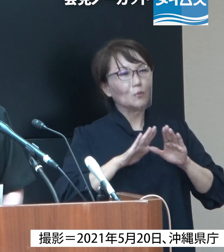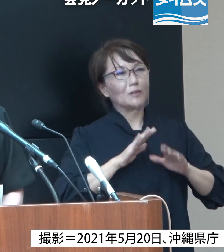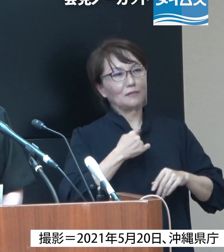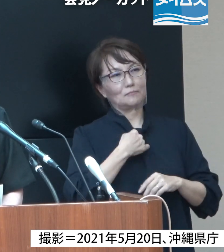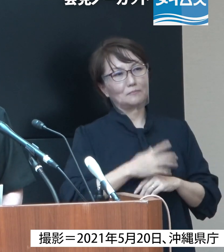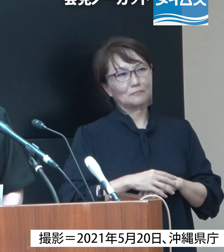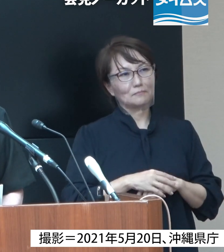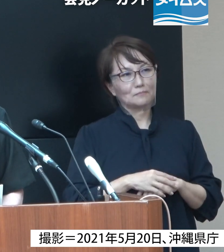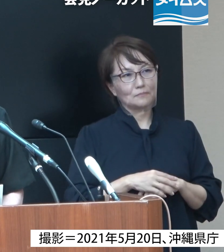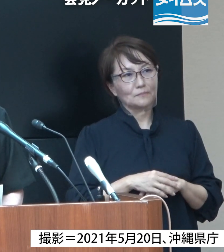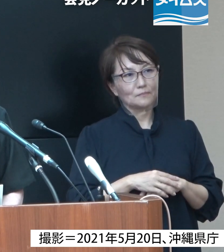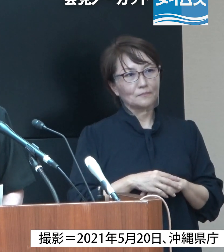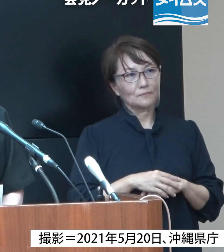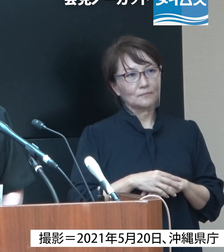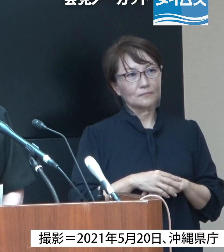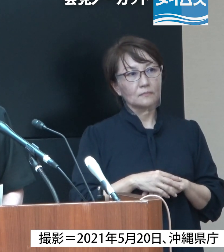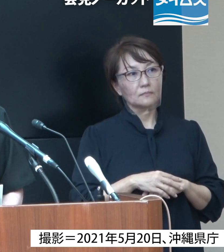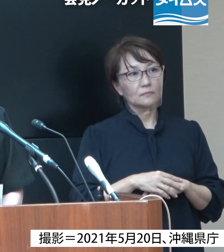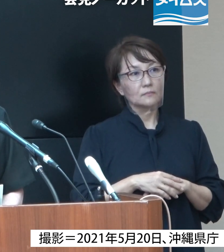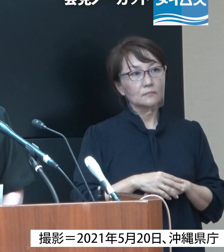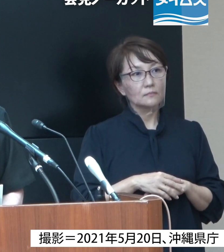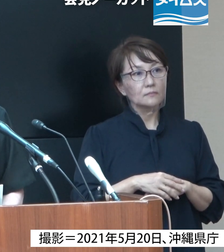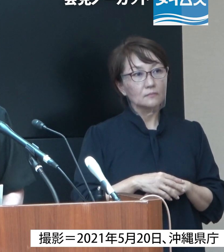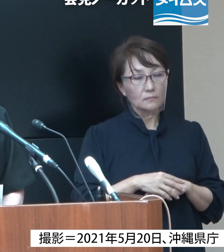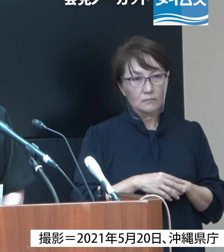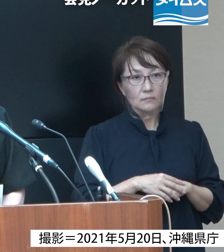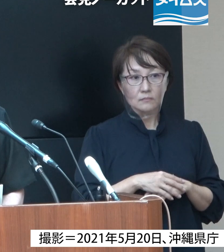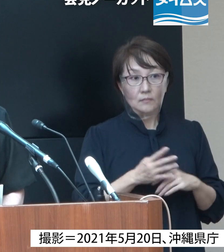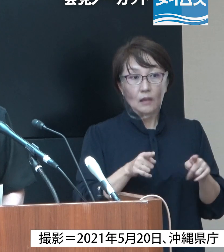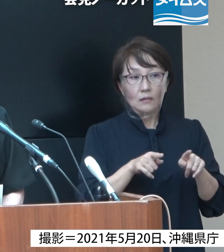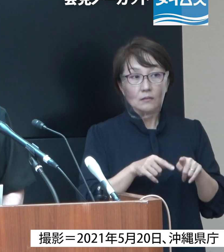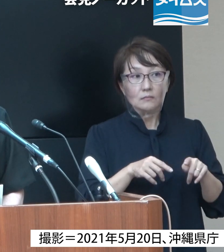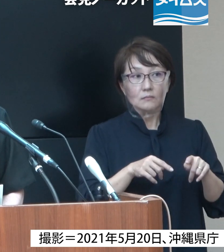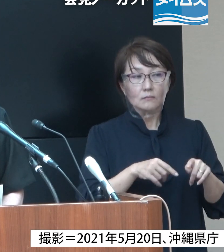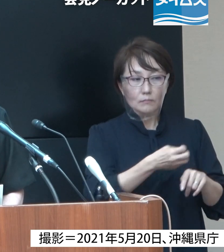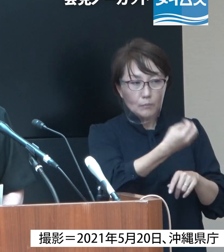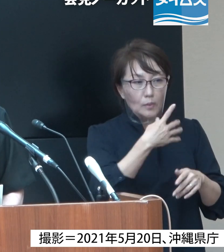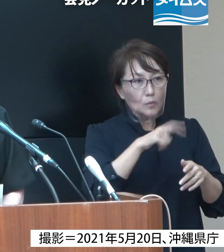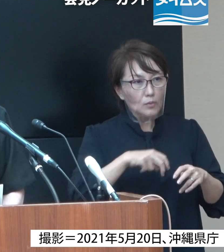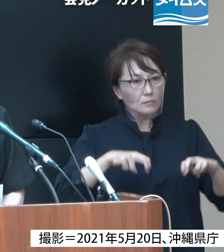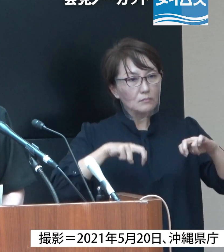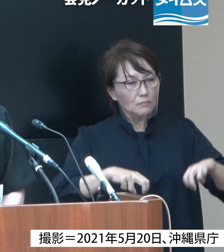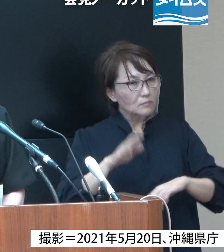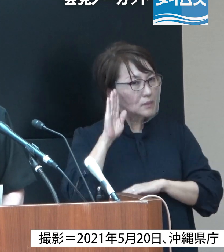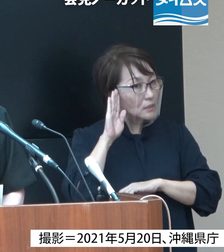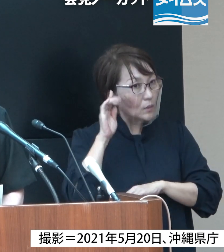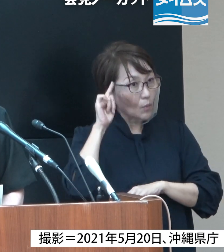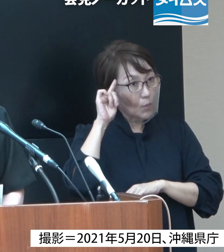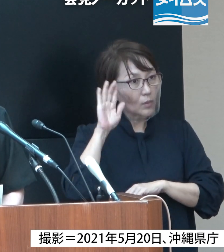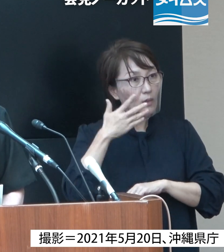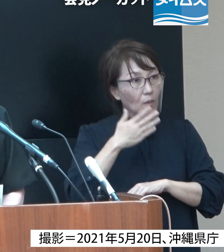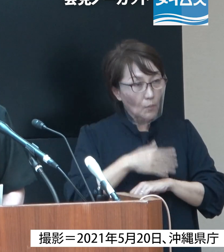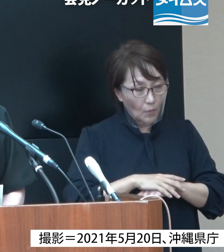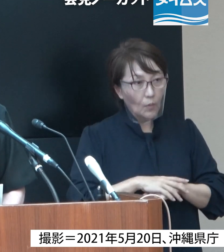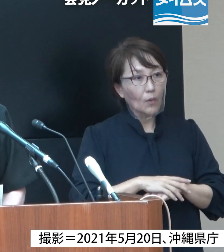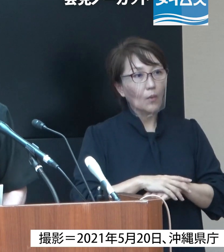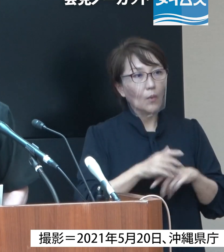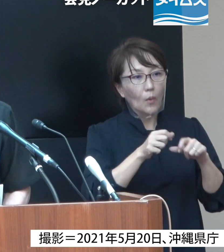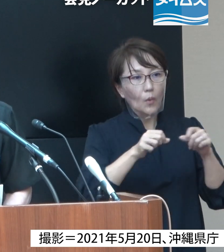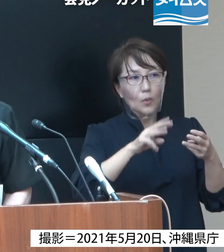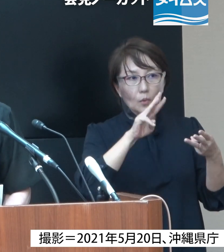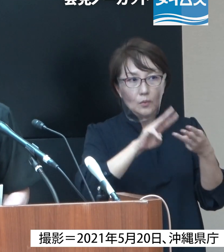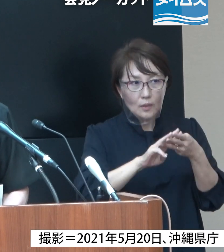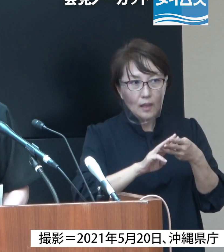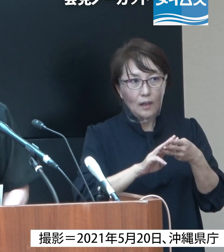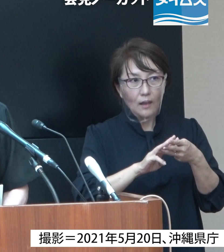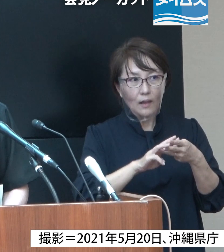ています。 同席されていたかと思うんですけれども、その後何かこの発言について細田幹事